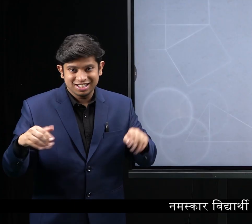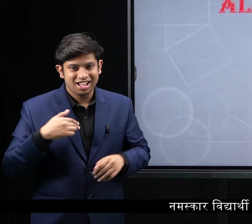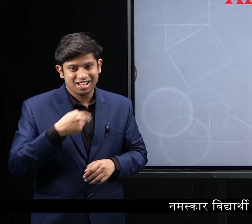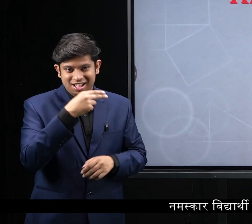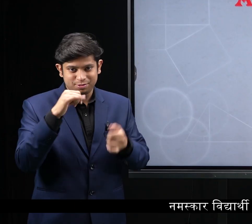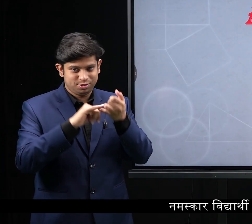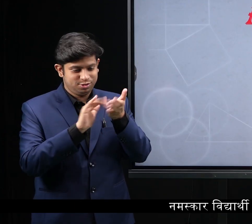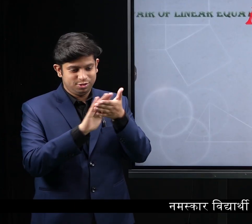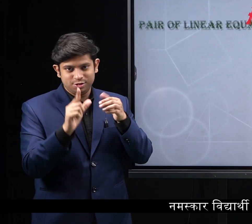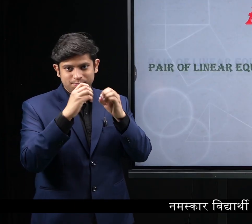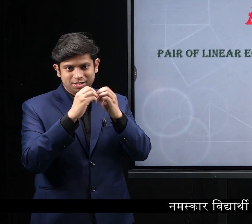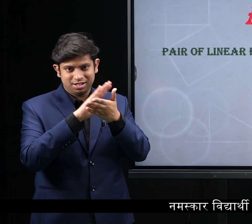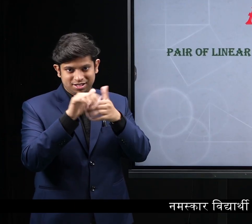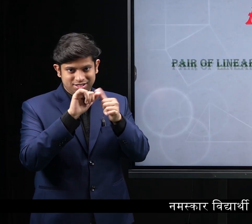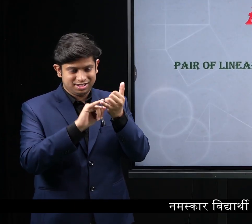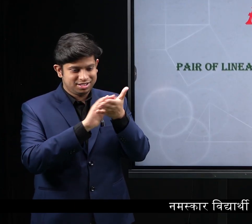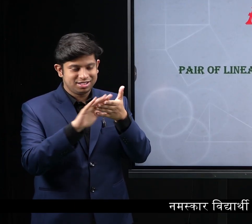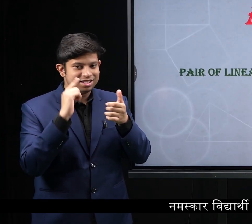विद्यार्थी, मी सुषमा आहे.